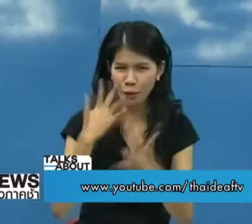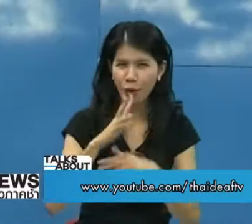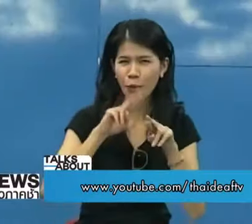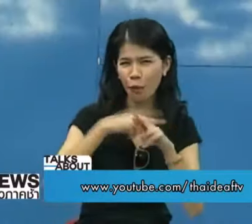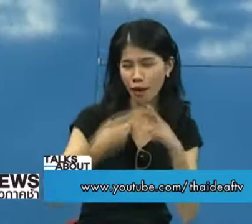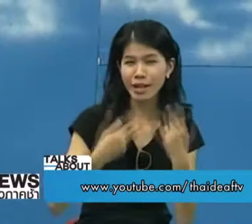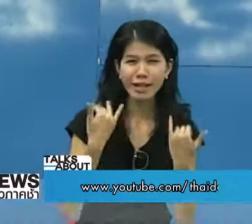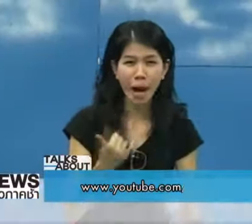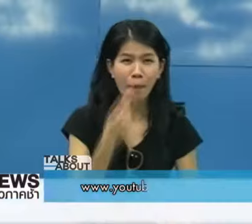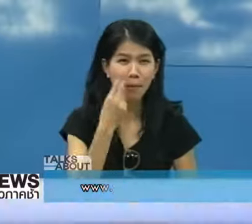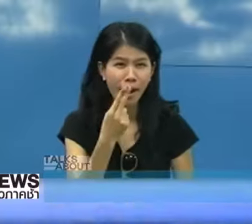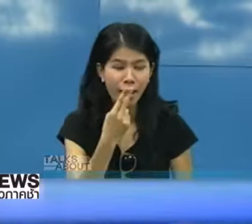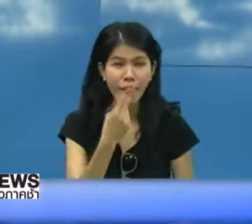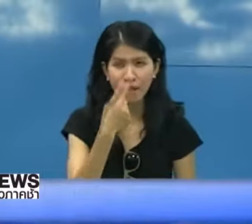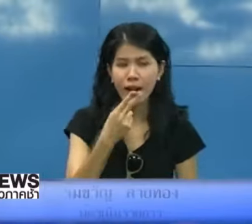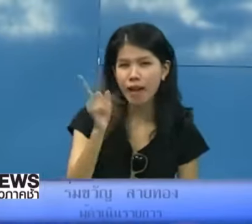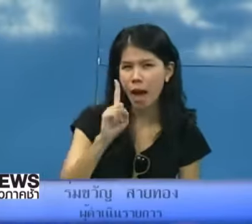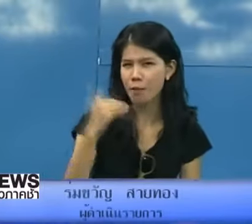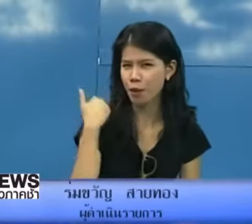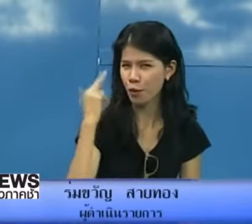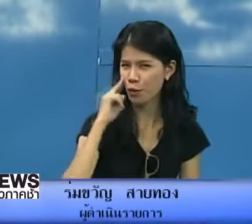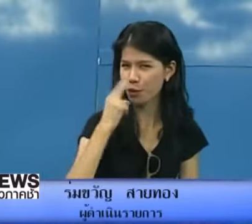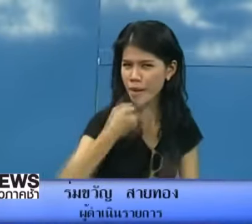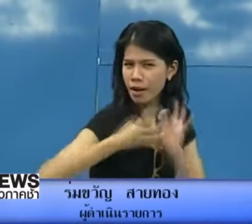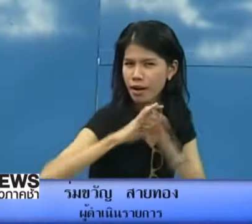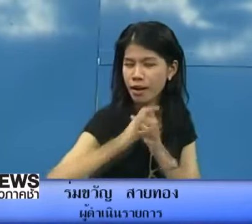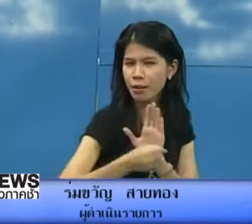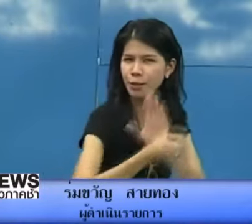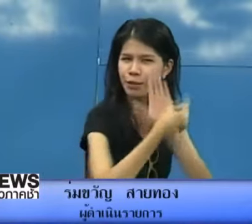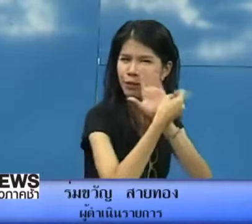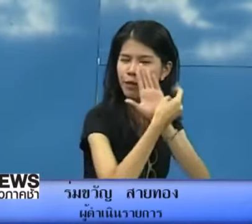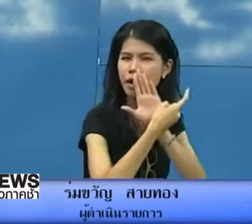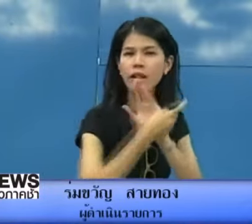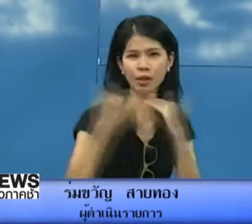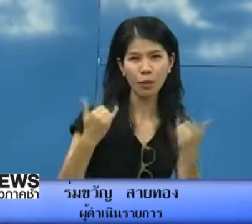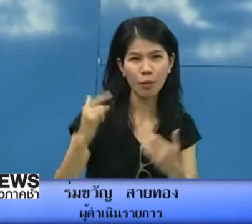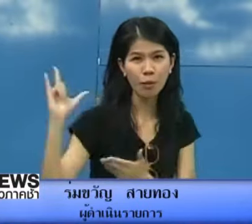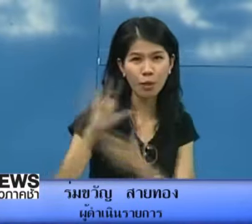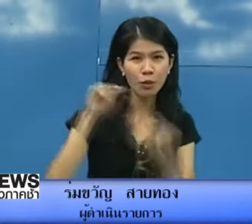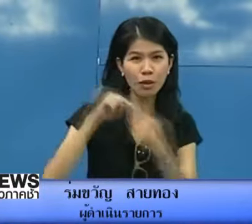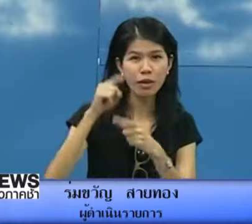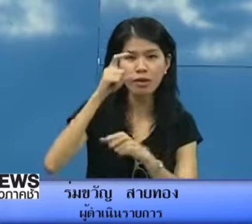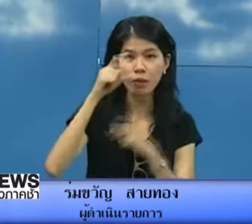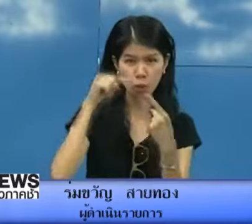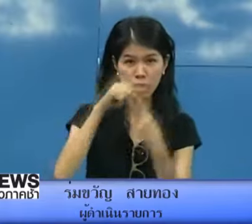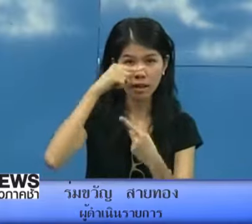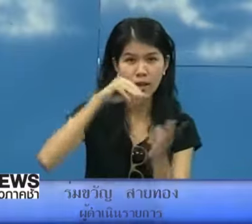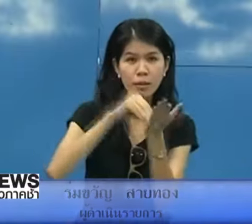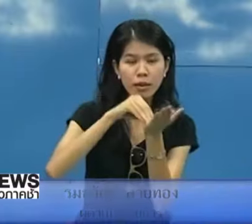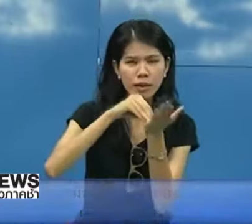นี้เพราะนั้นเราก็ต้องแล้วเราไปเรียกร้องเนี่ยถ้าเราเรียกร้องอย่างเดียวอาจจะลำบากเพราะนั้นก็คุยกันว่ามันก็ต้องพัฒนาสื่อทางเลือกขึ้นมาซึ่งสื่อทางเลือกเนี่ย